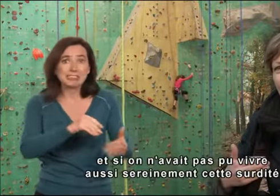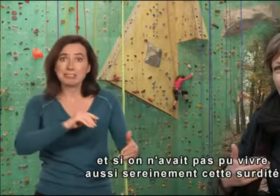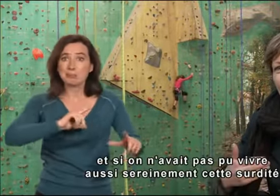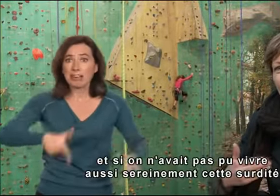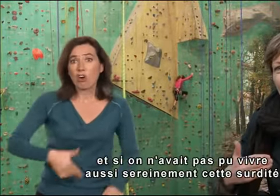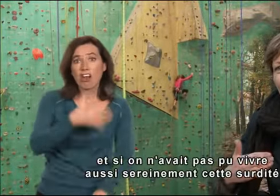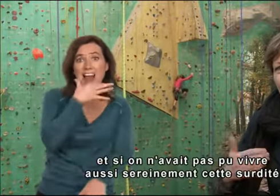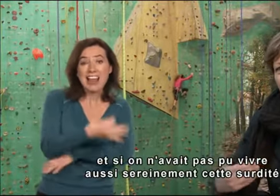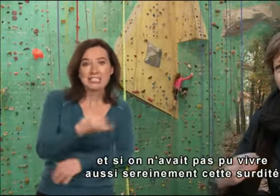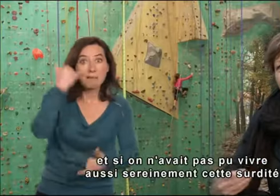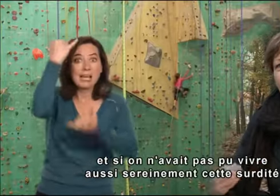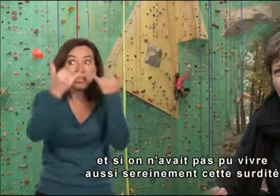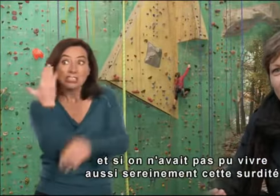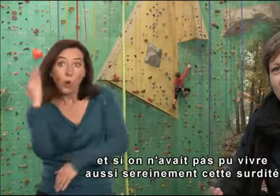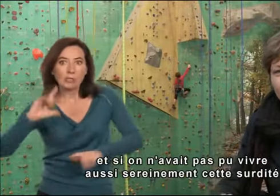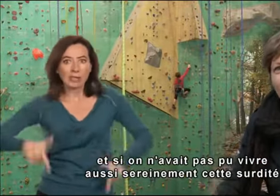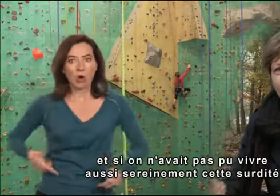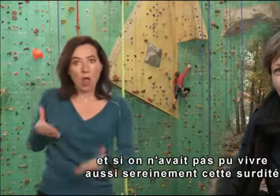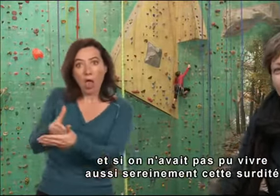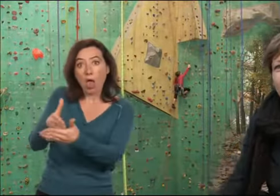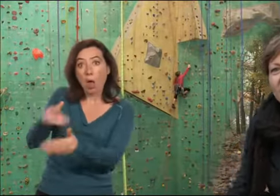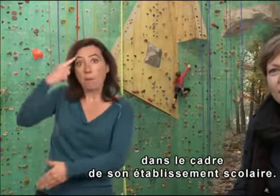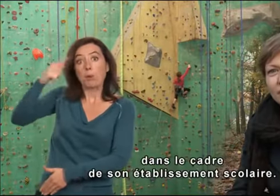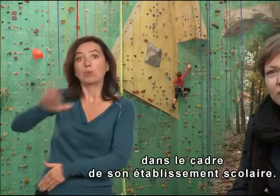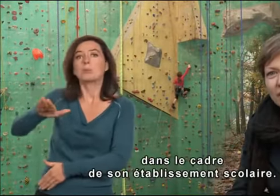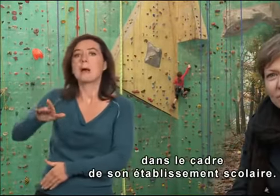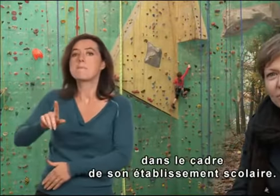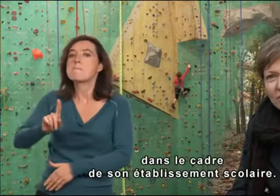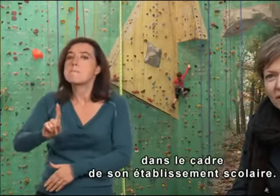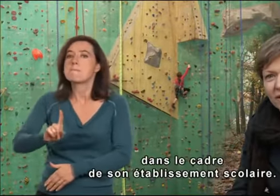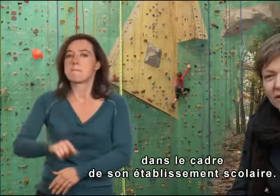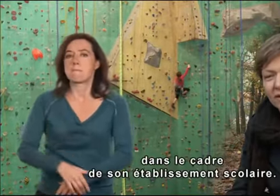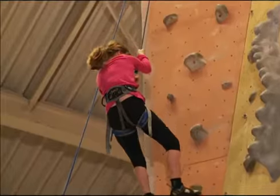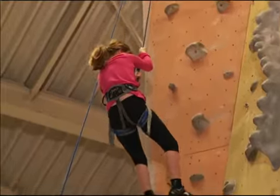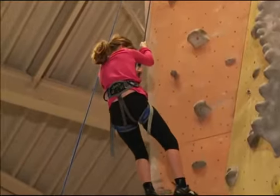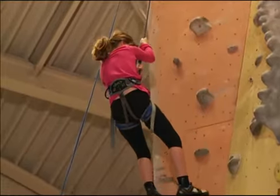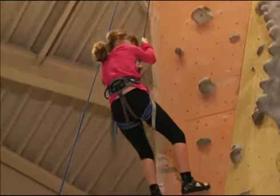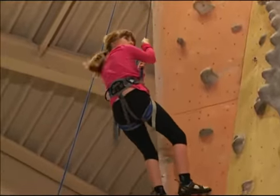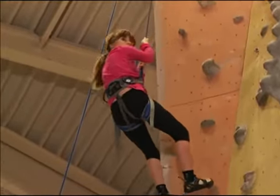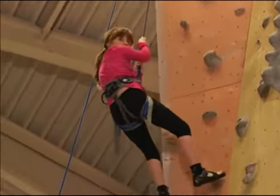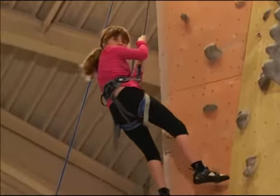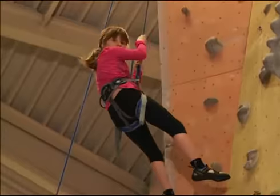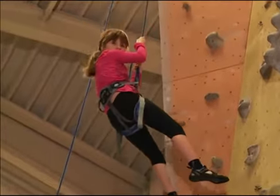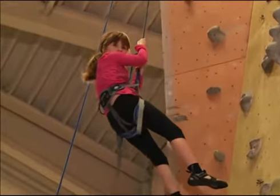si on n'avait pas pu vivre aussi sereinement cette surdité dans le cadre de son établissement scolaire.